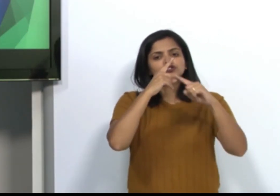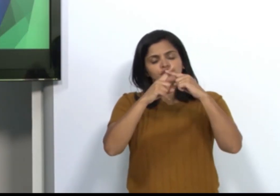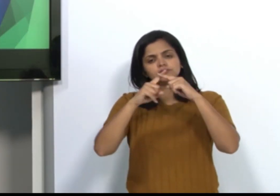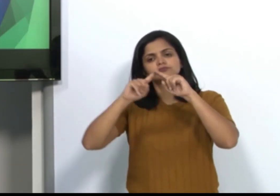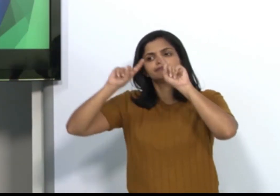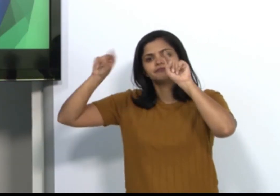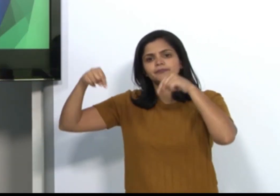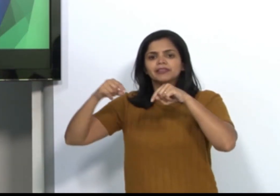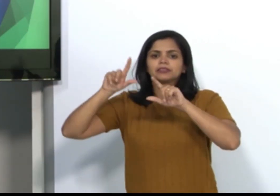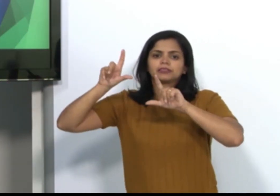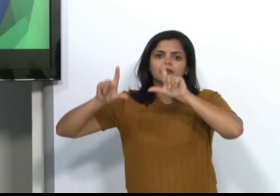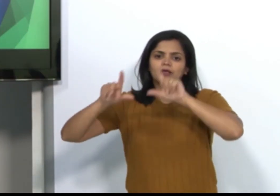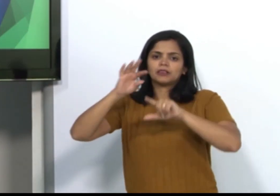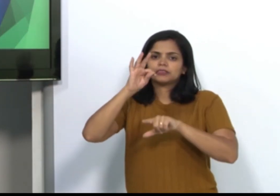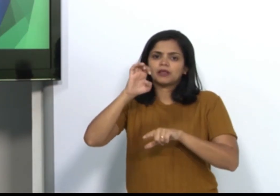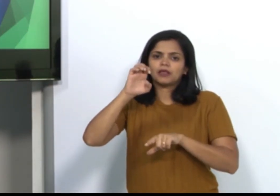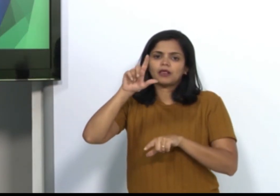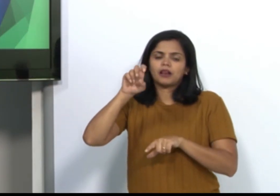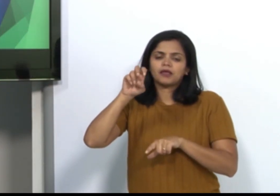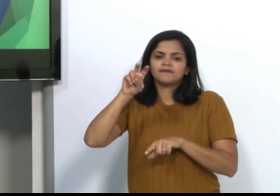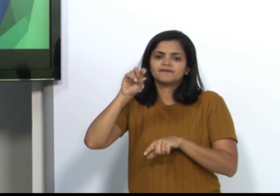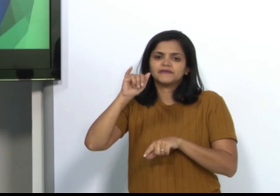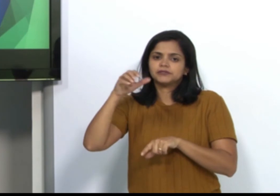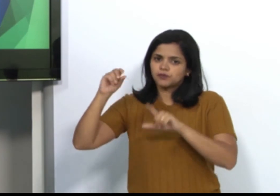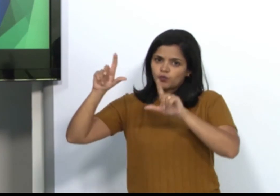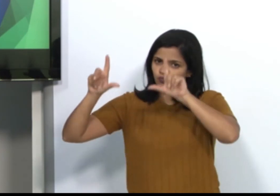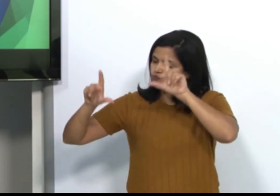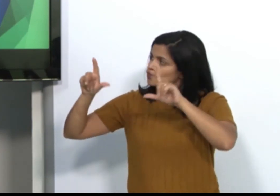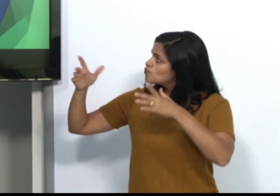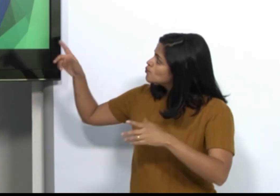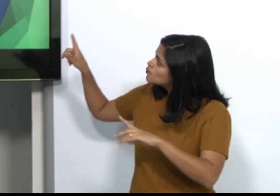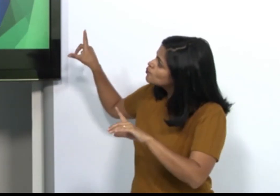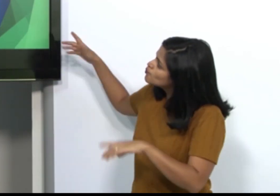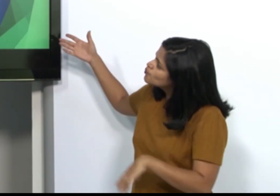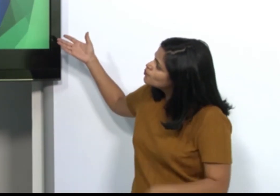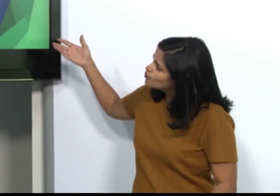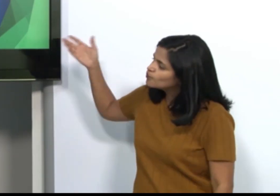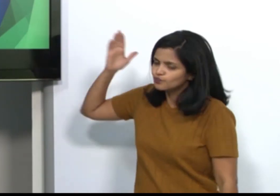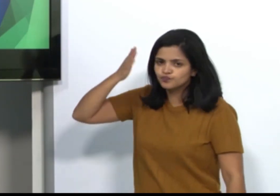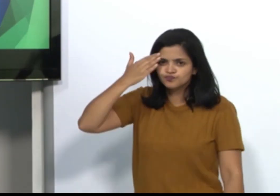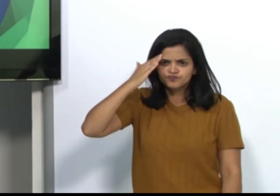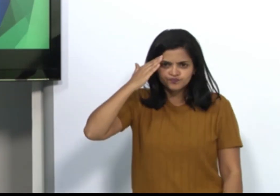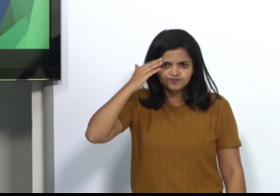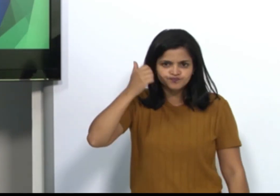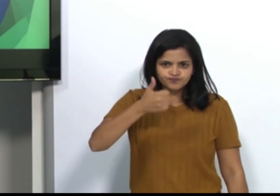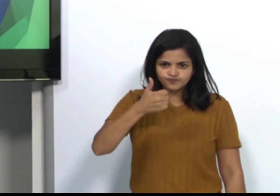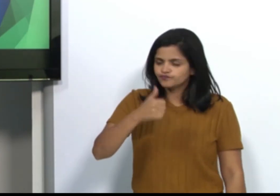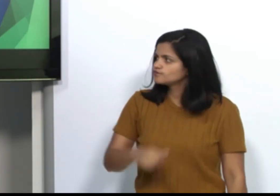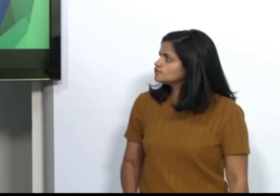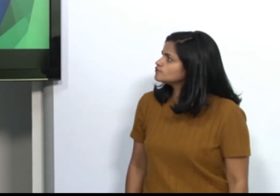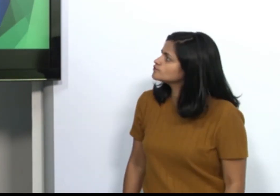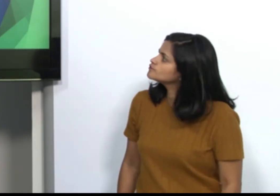Ali, lá. Então, IX, entre aspas. Vejam,